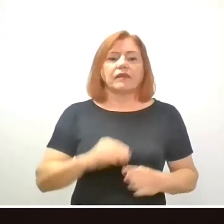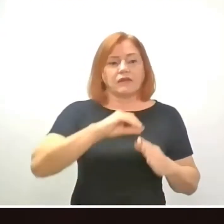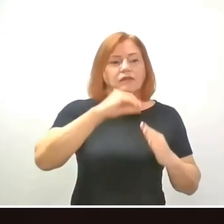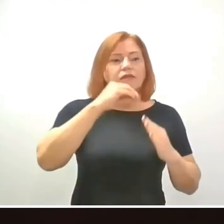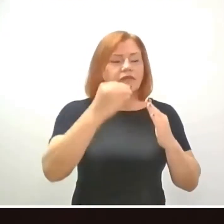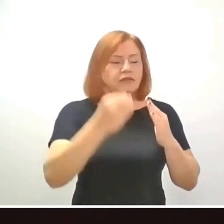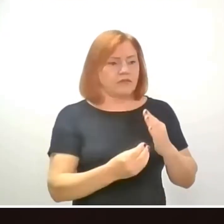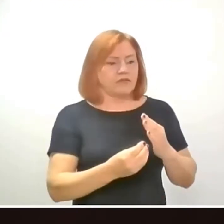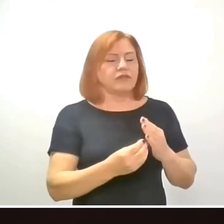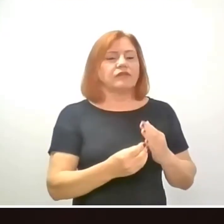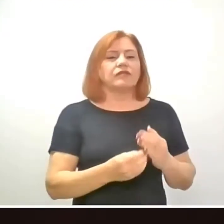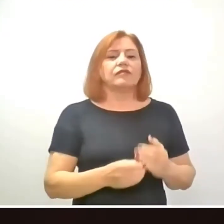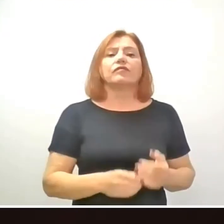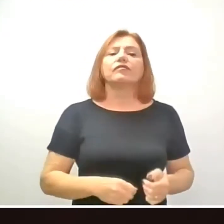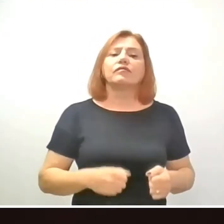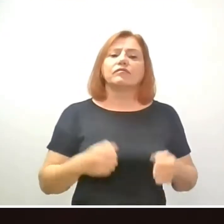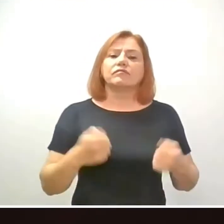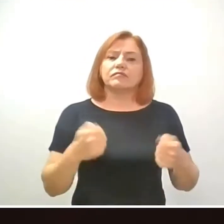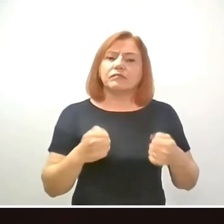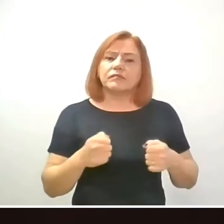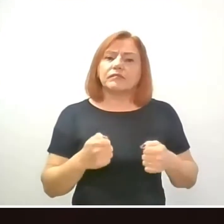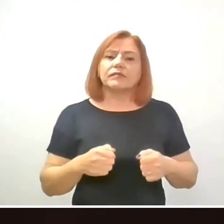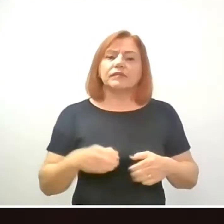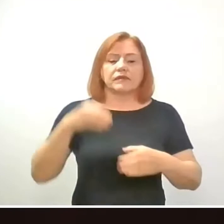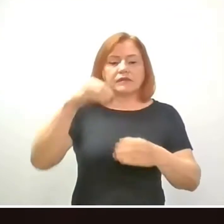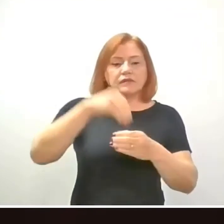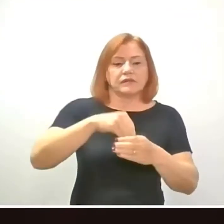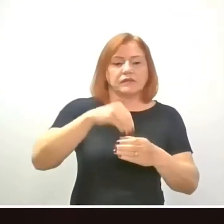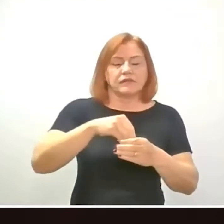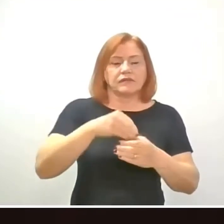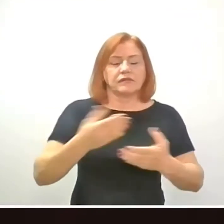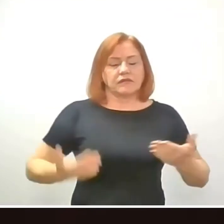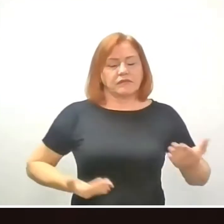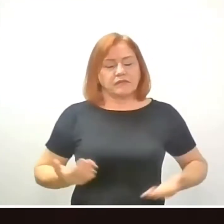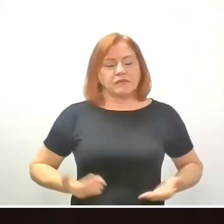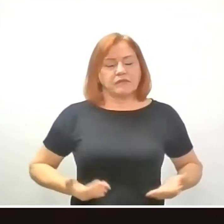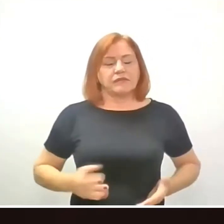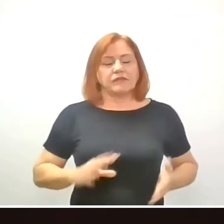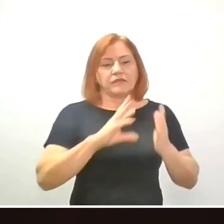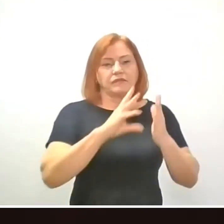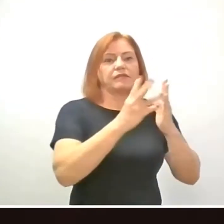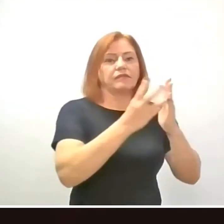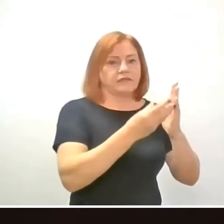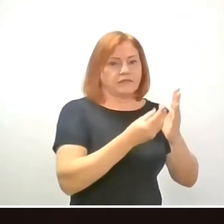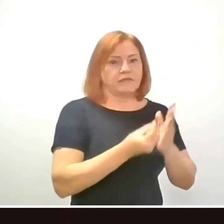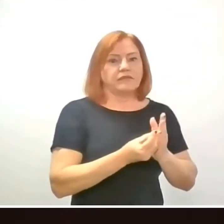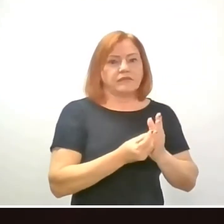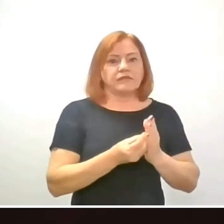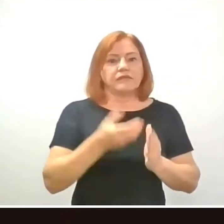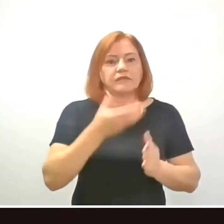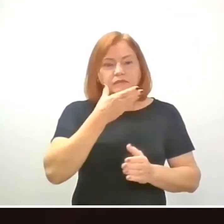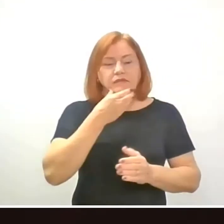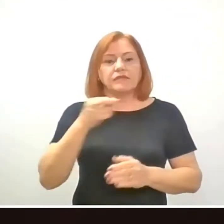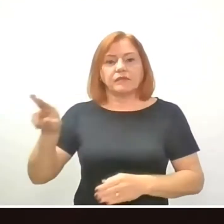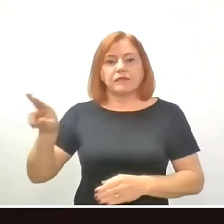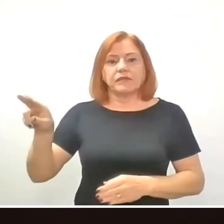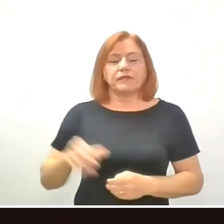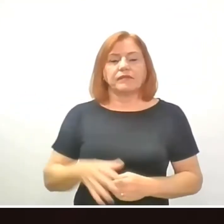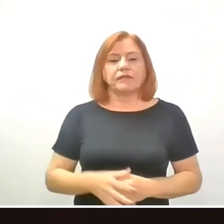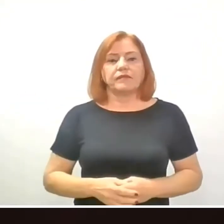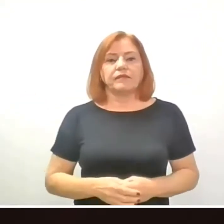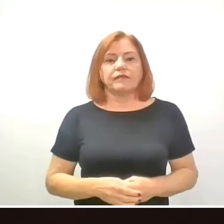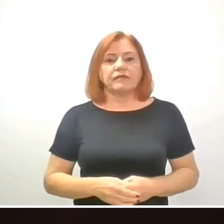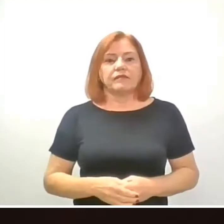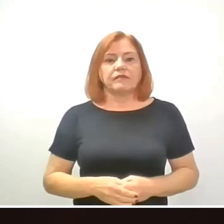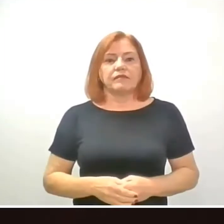continuar servindo a nós, as igrejas e a todos os irmãos. E lembre-se também da sua região,